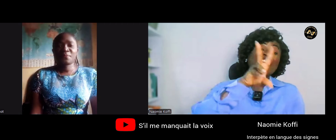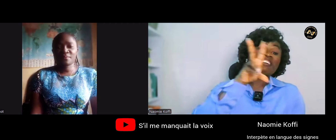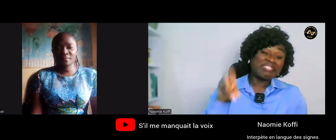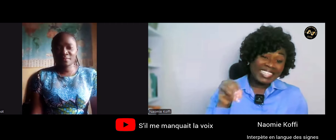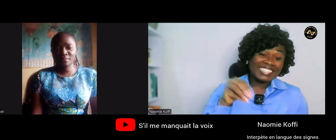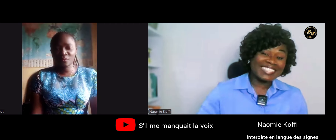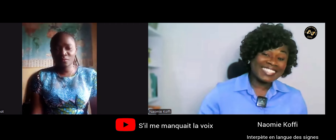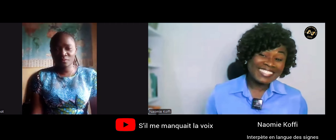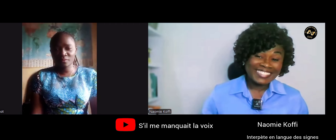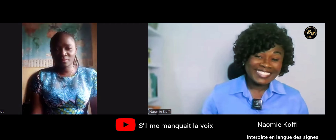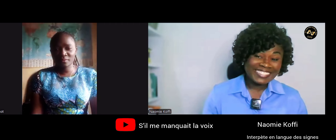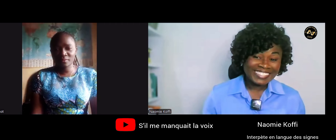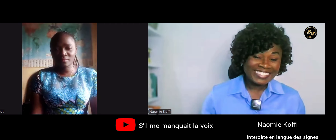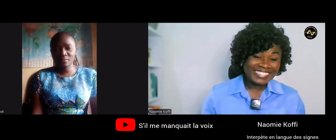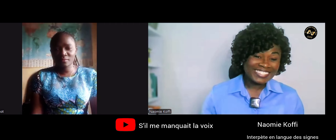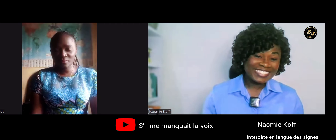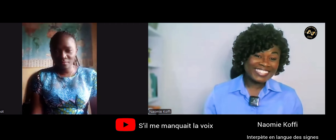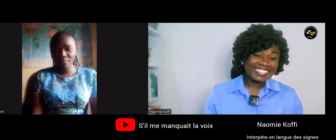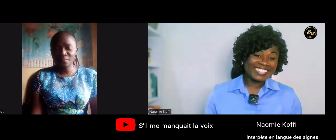en Afrique?